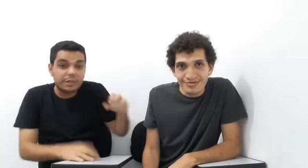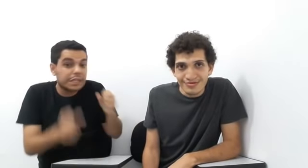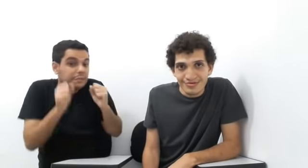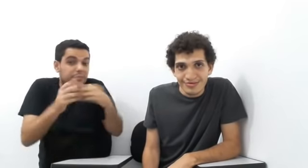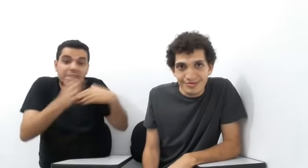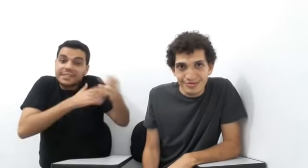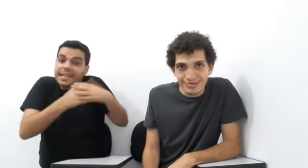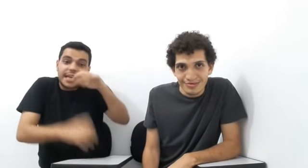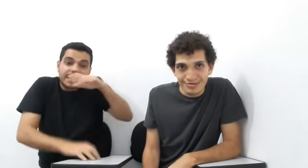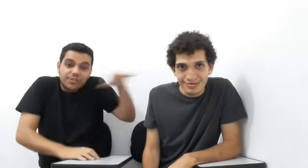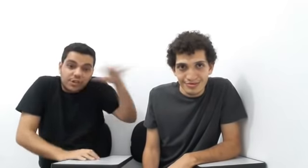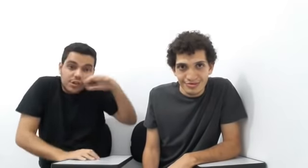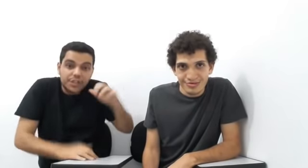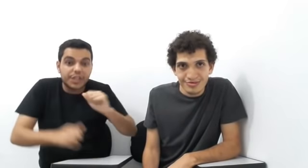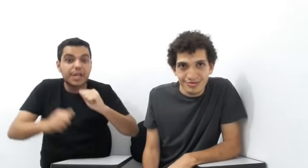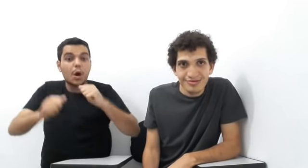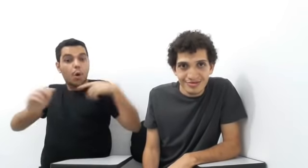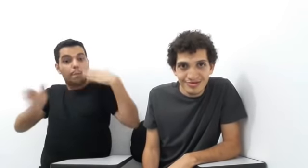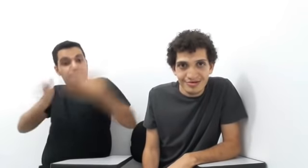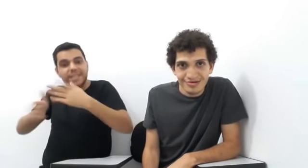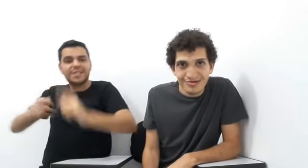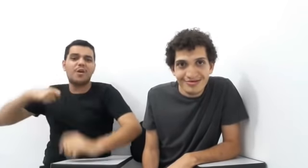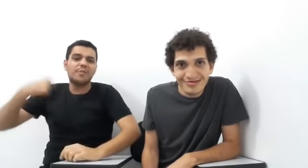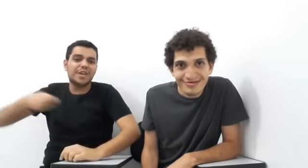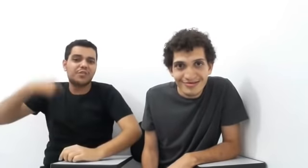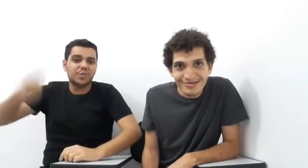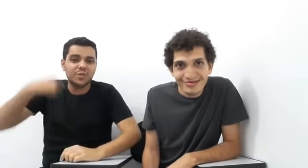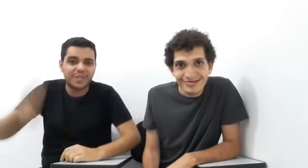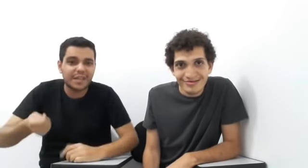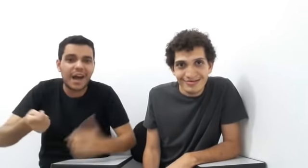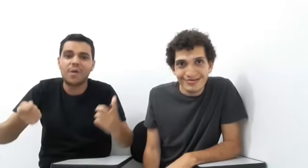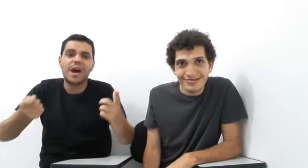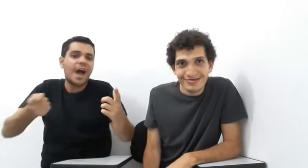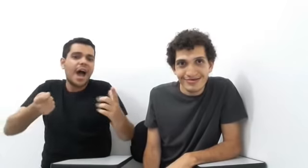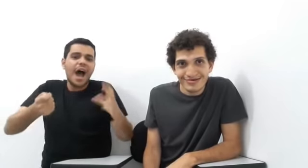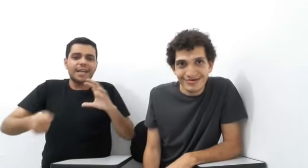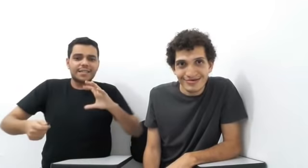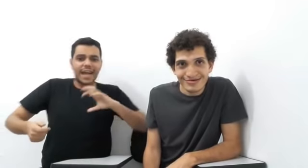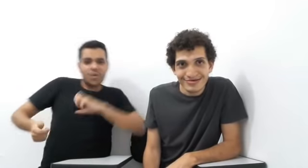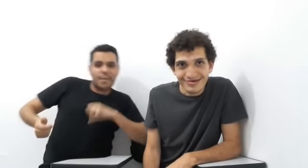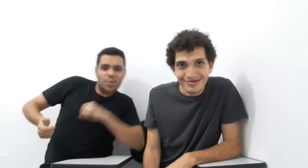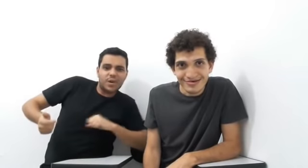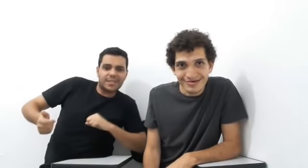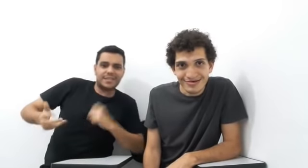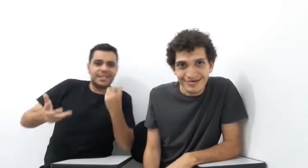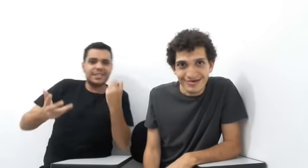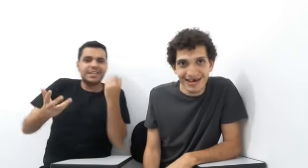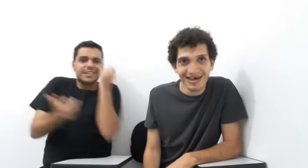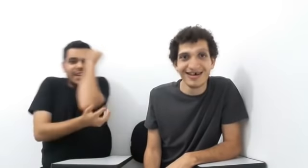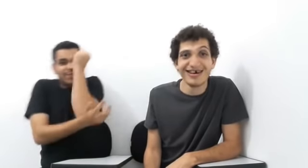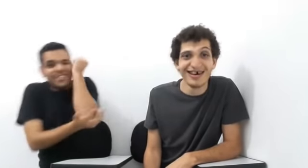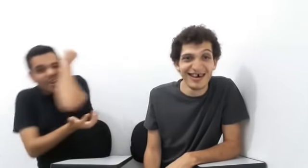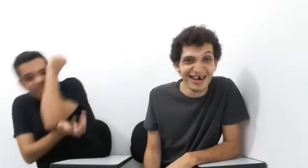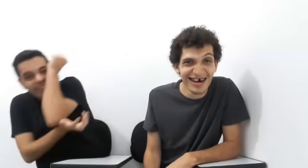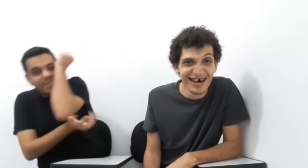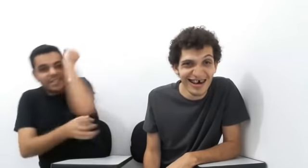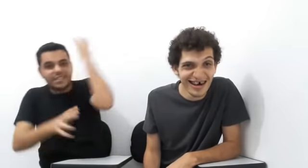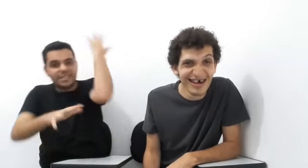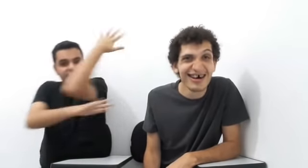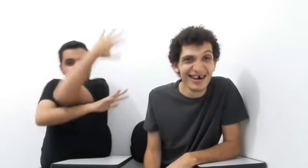Libras, pode ser até da teologia, ou principalmente um sinal, aí sai um amor assim, sai uma saudade assim,